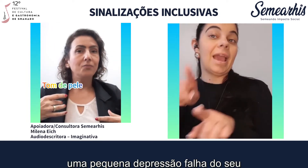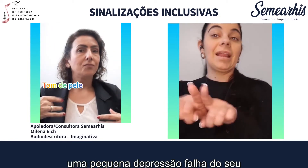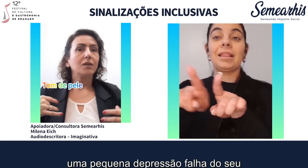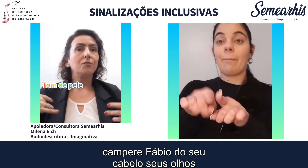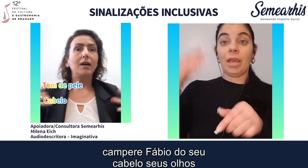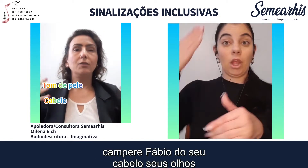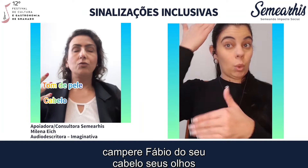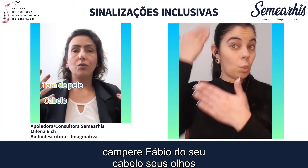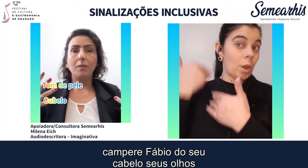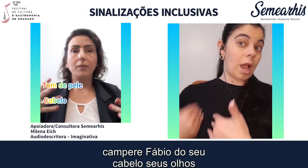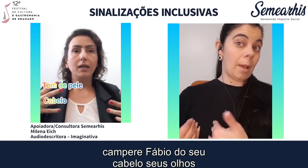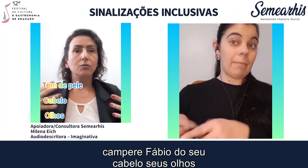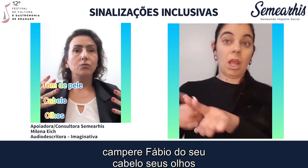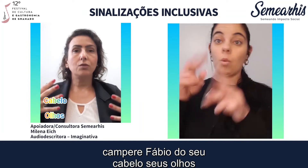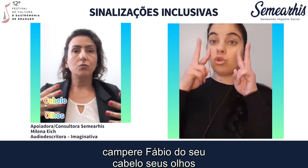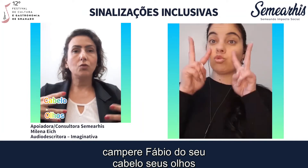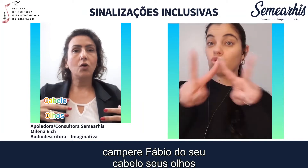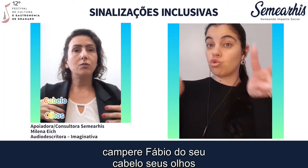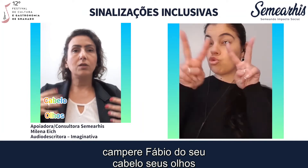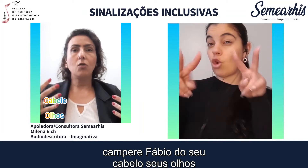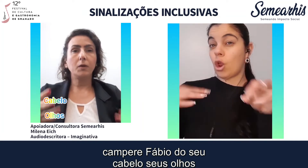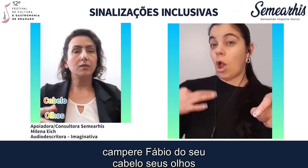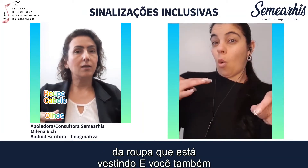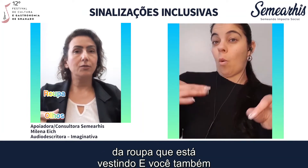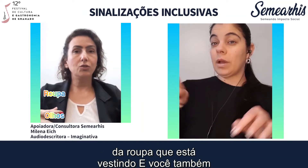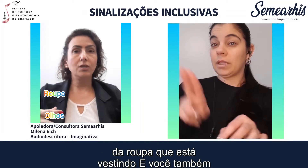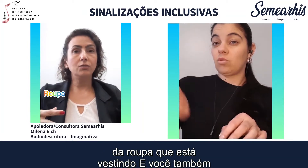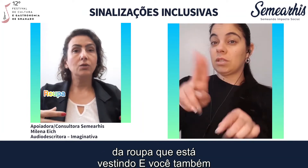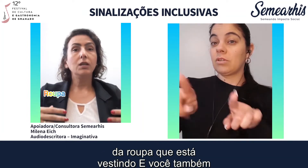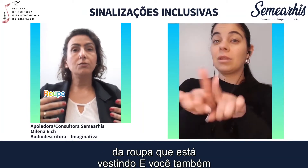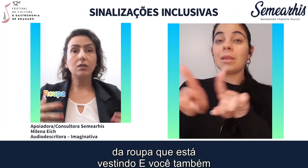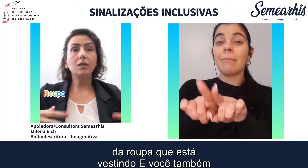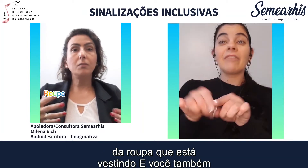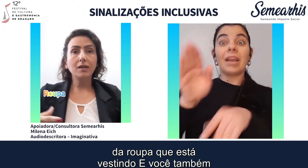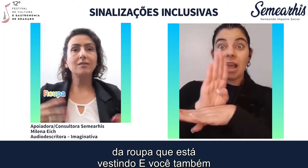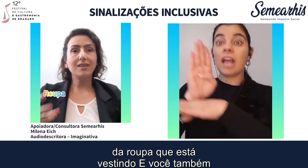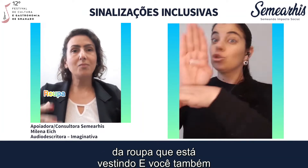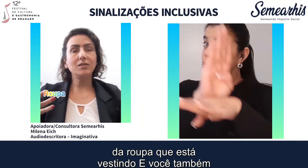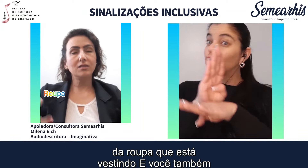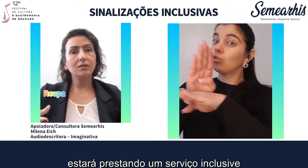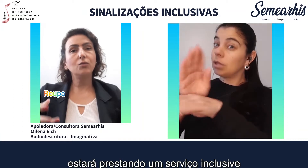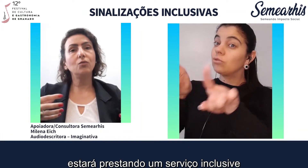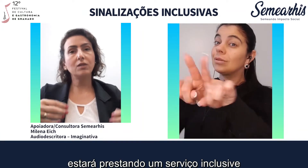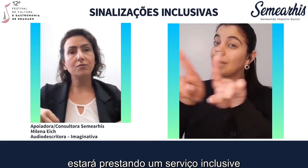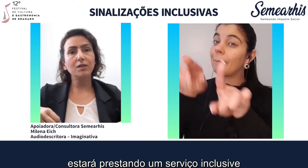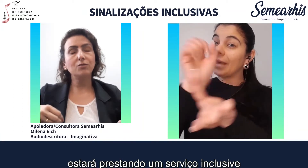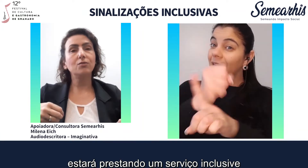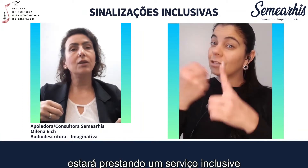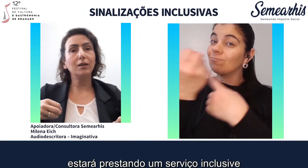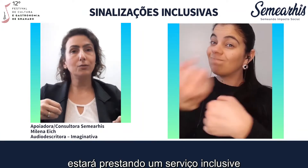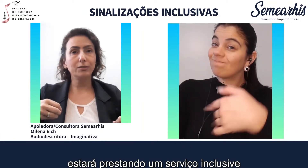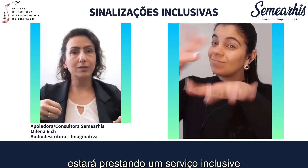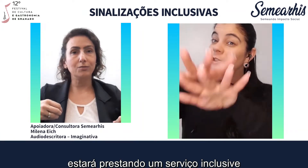pele, fale do seu cabelo, dos seus olhos, da roupa que está vestindo. E você também estará prestando um